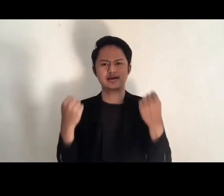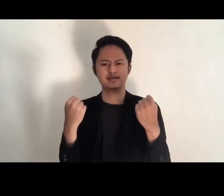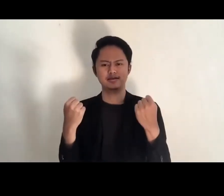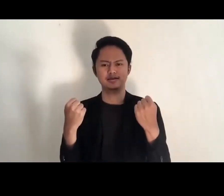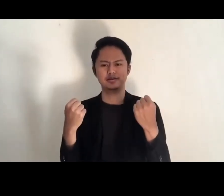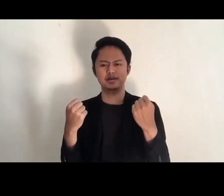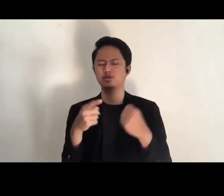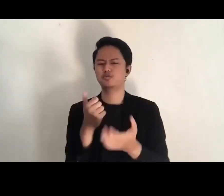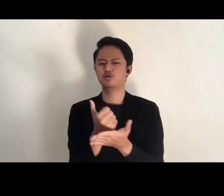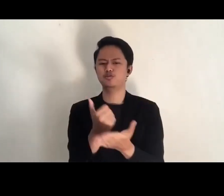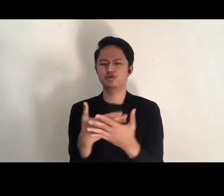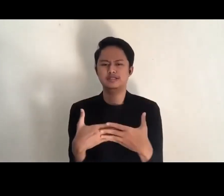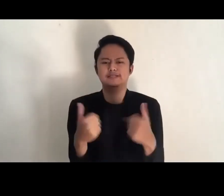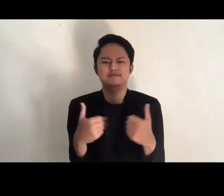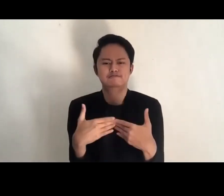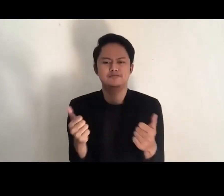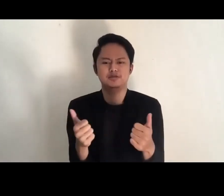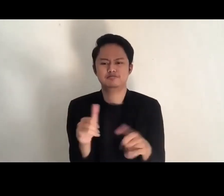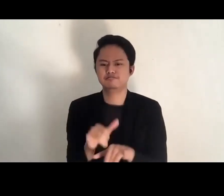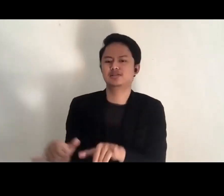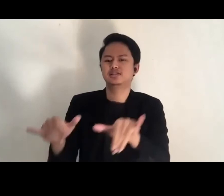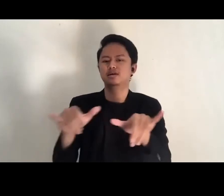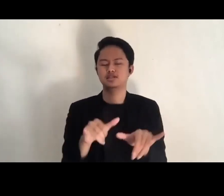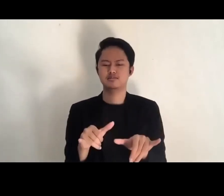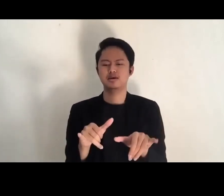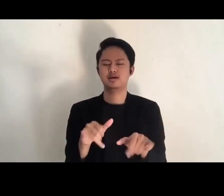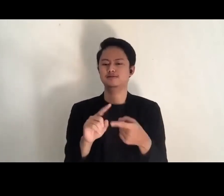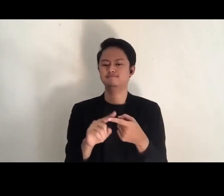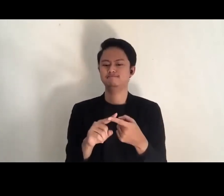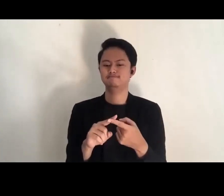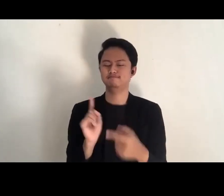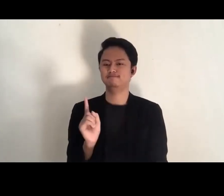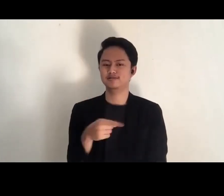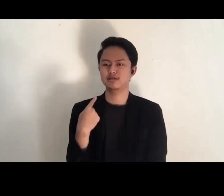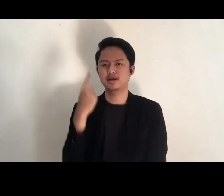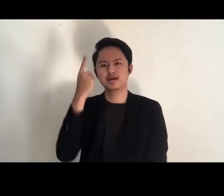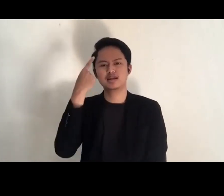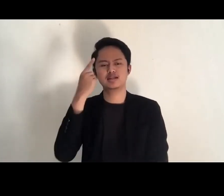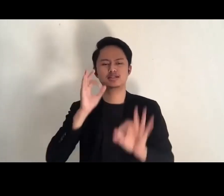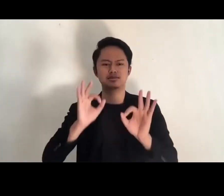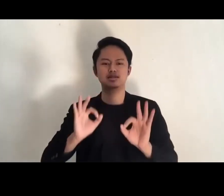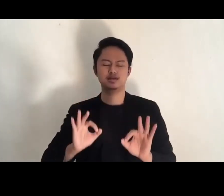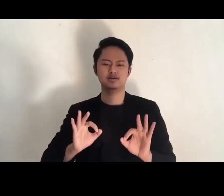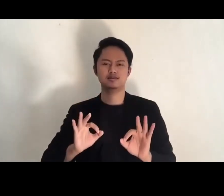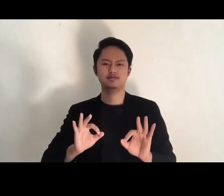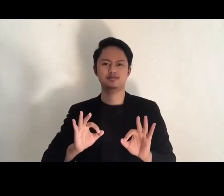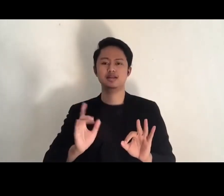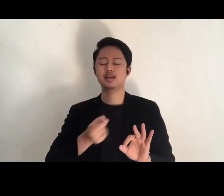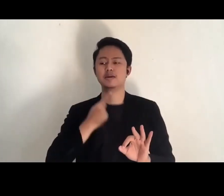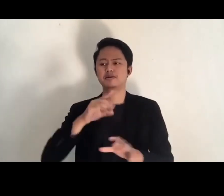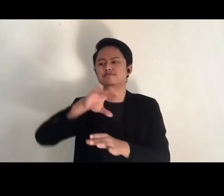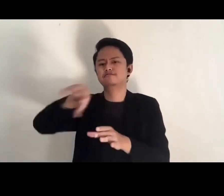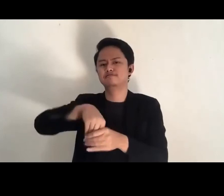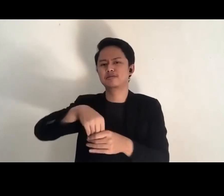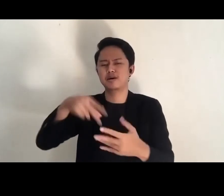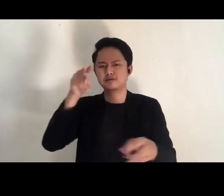itu disiapkan secara bersama-sama antara mitra dan kami Dinas Pendidikan, di mana kami melibatkan